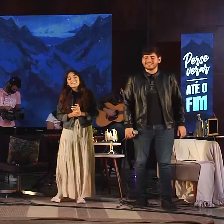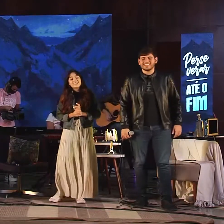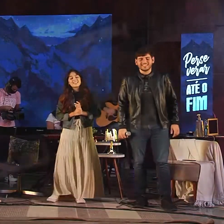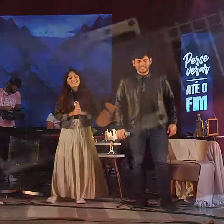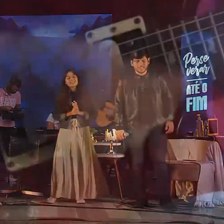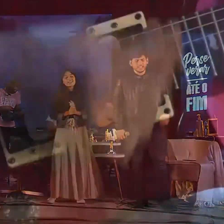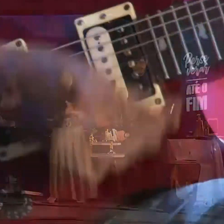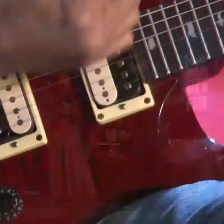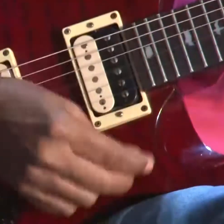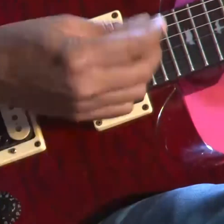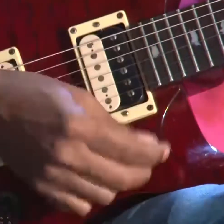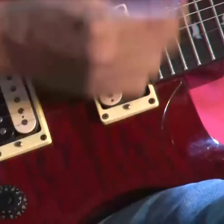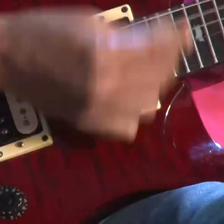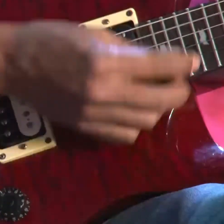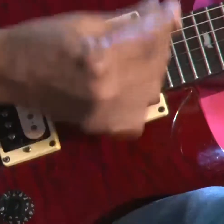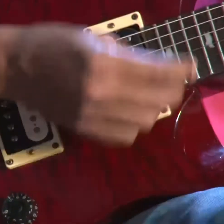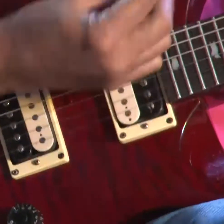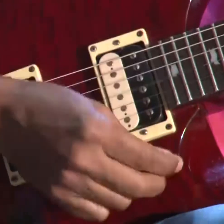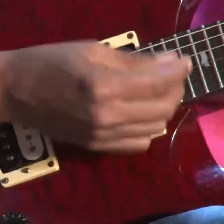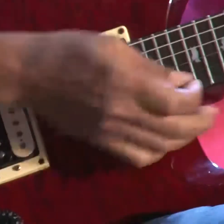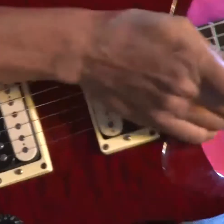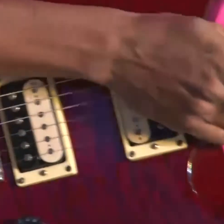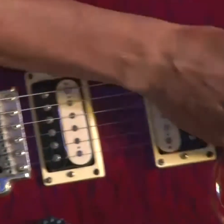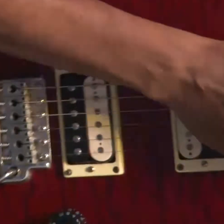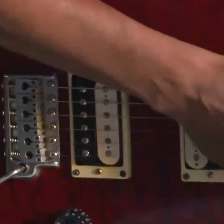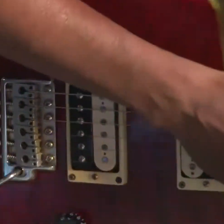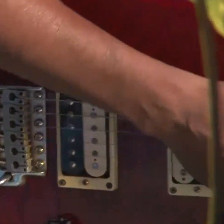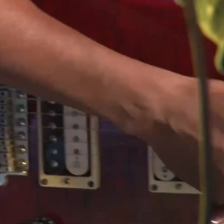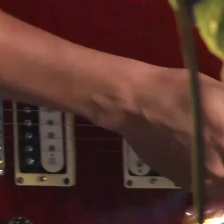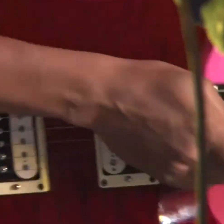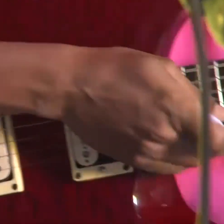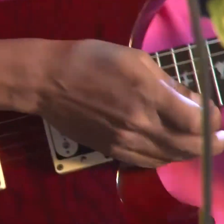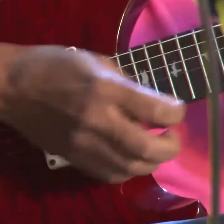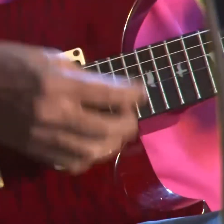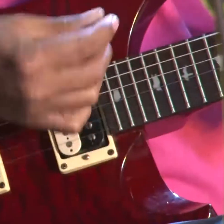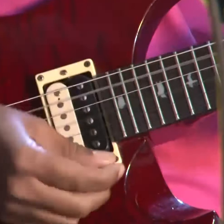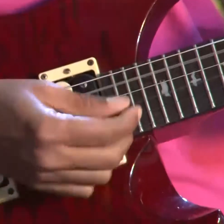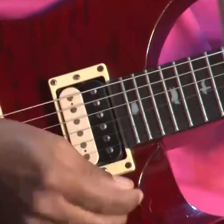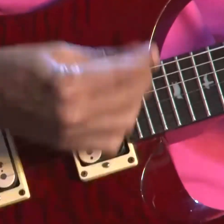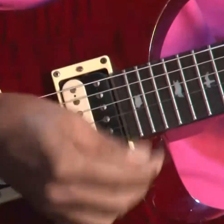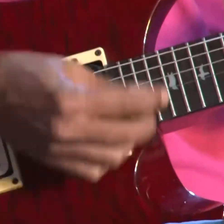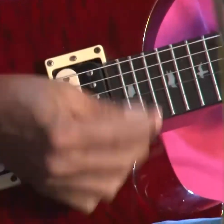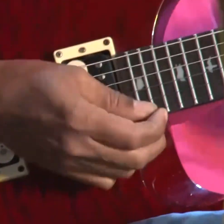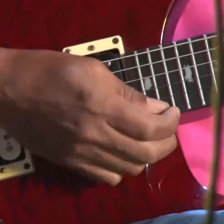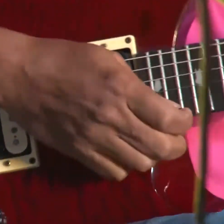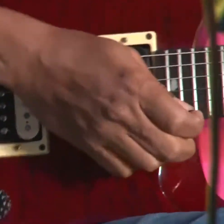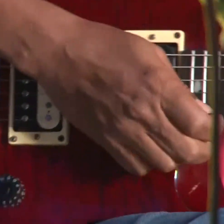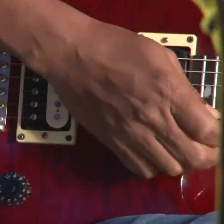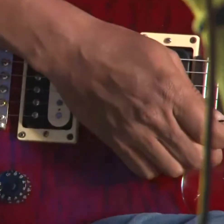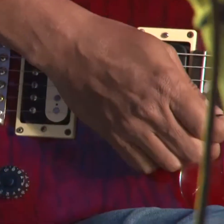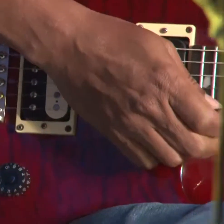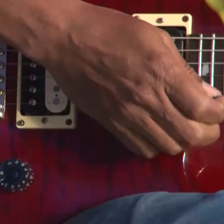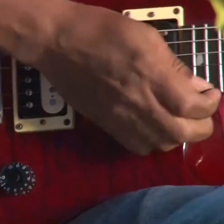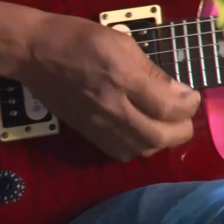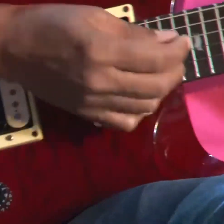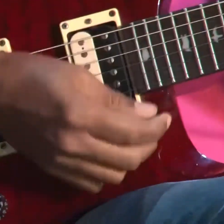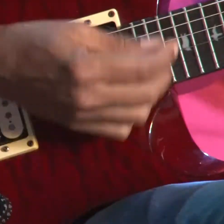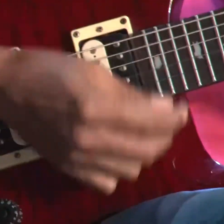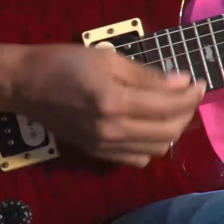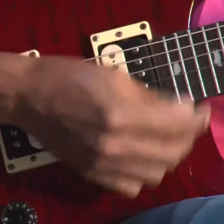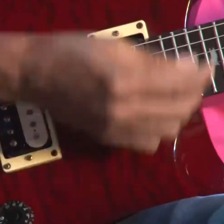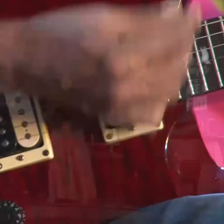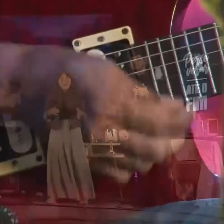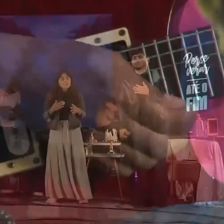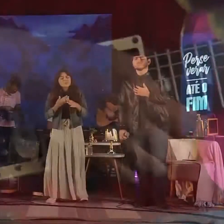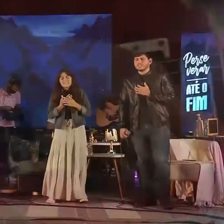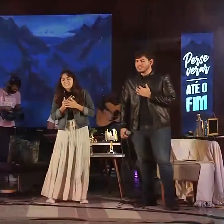mágoas entreguei, nele tenho firme abrigo em tentação. Deixei por ele